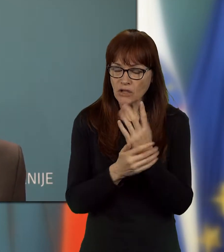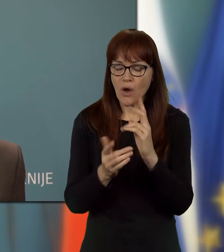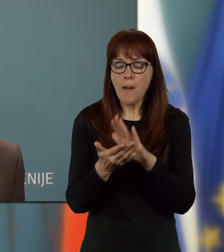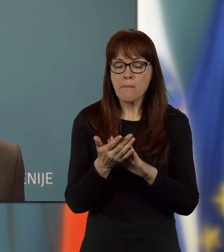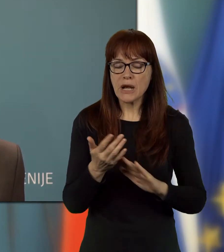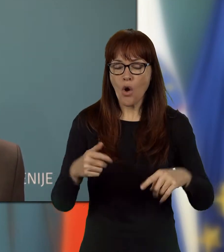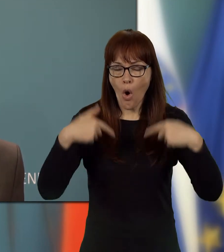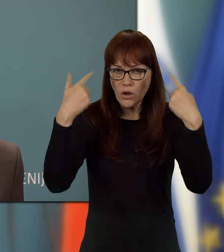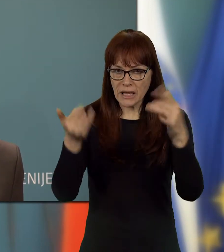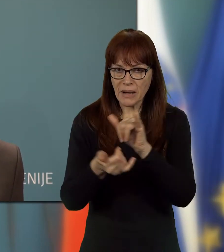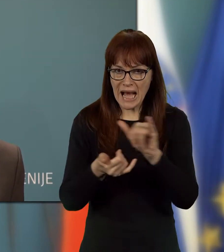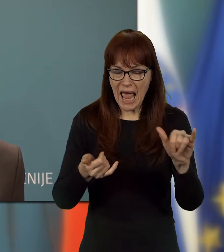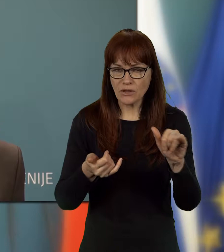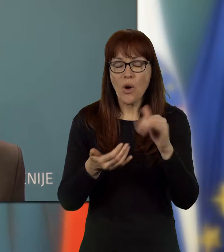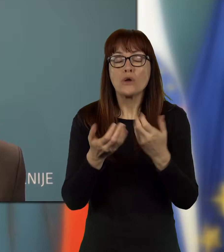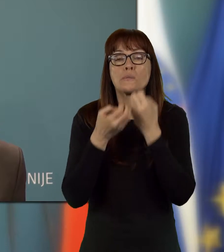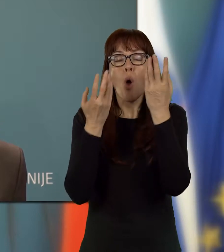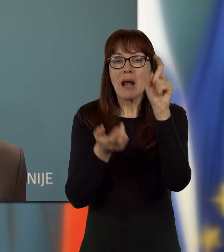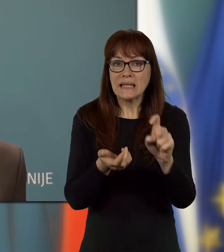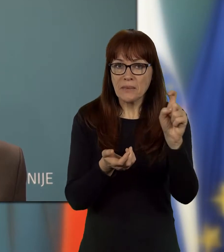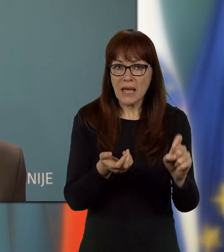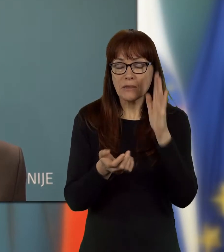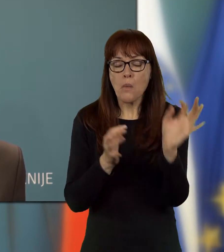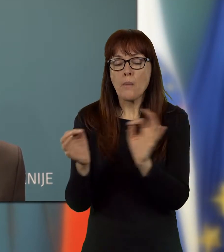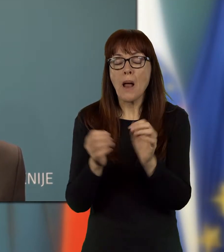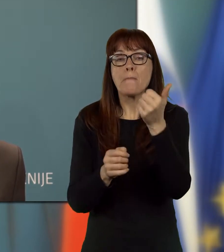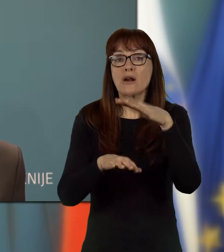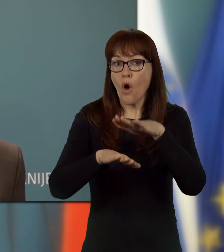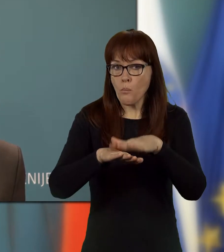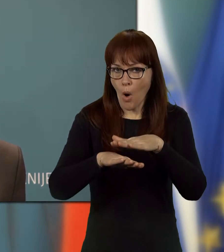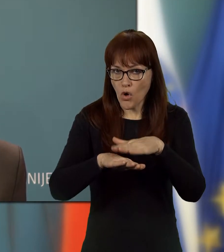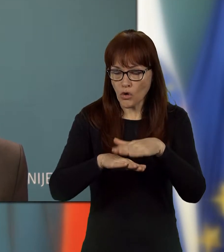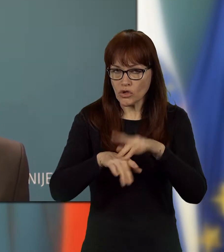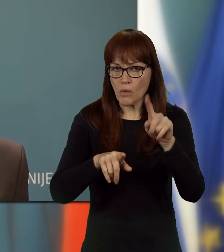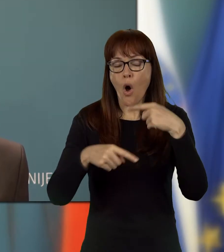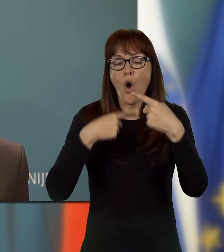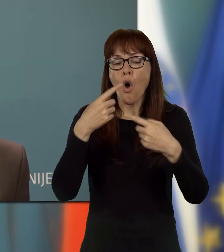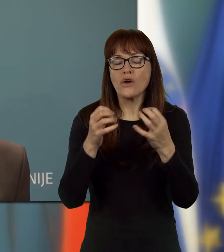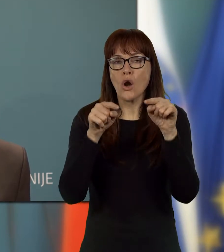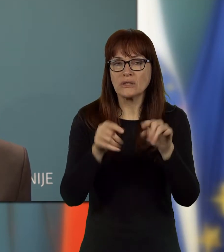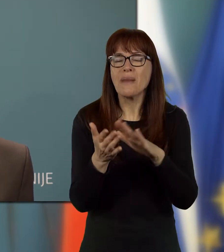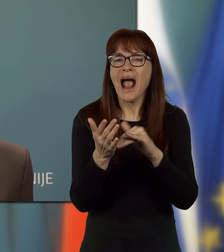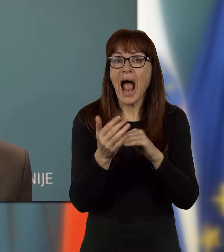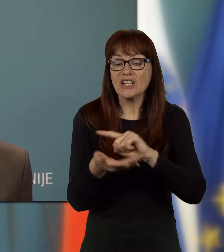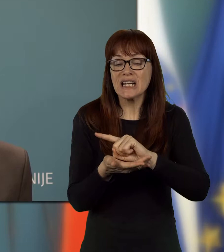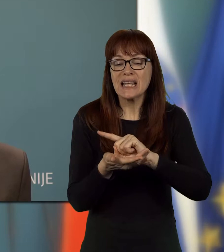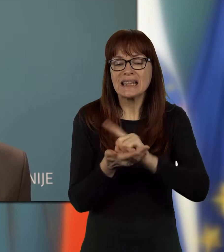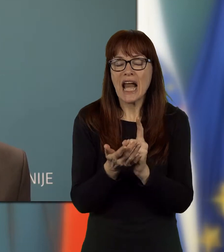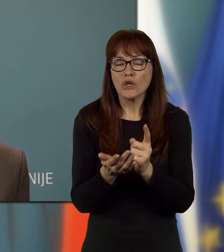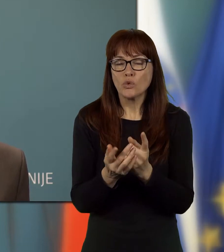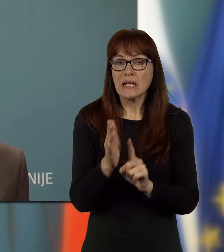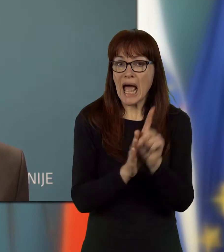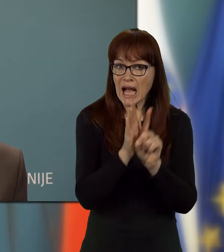začetku prihodnjega leta, v spomladanskih mesecih prihodnjega leta bomo pripravili prvo poročilo, ki bo govorilo o tem, kakšni so